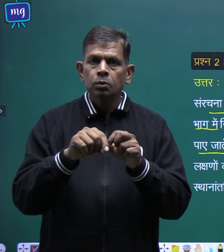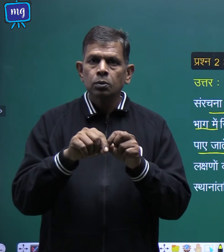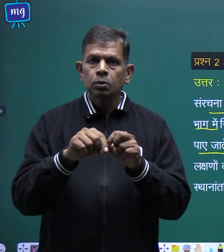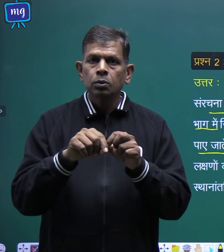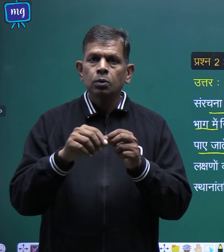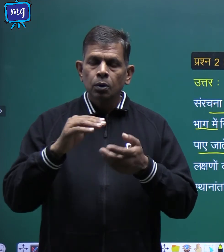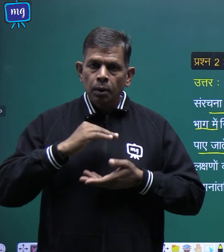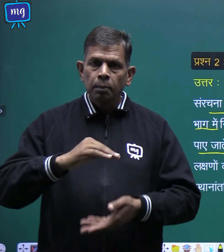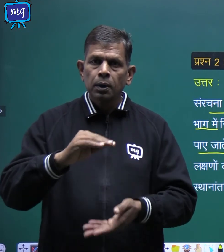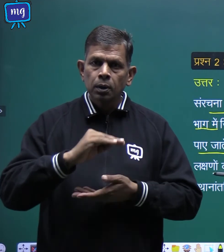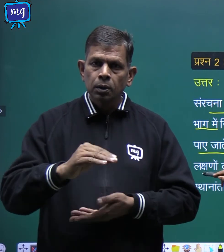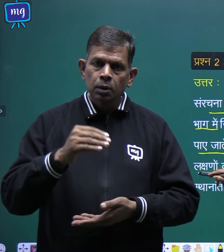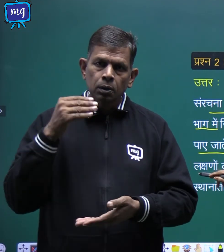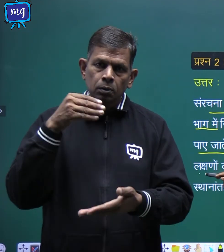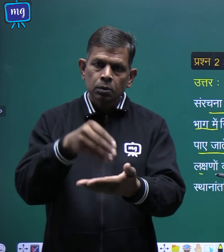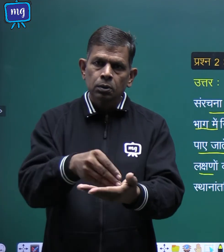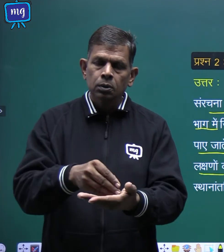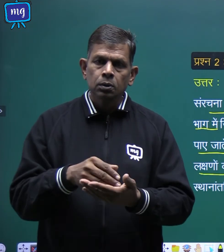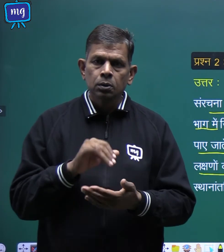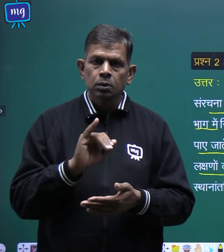अथवा लक्षणों को